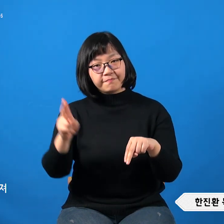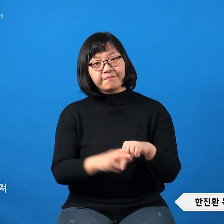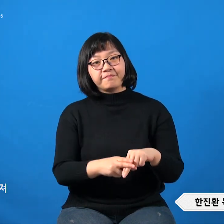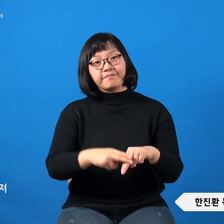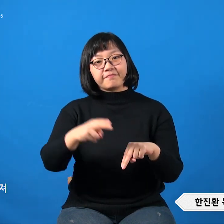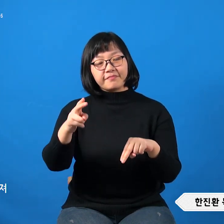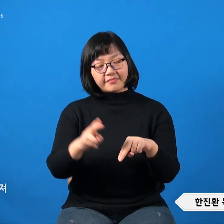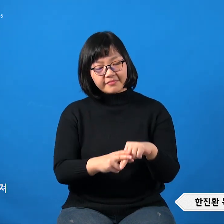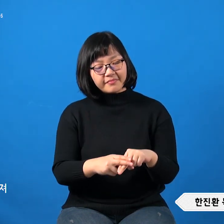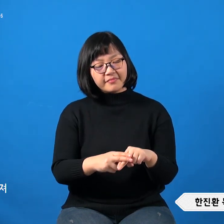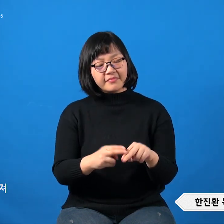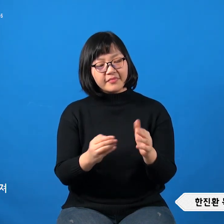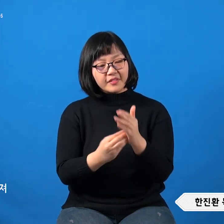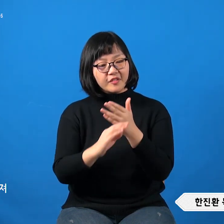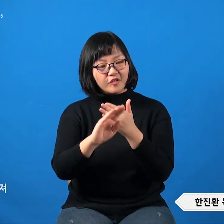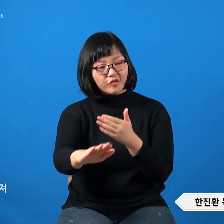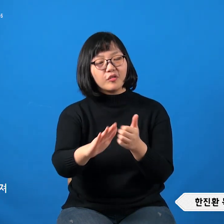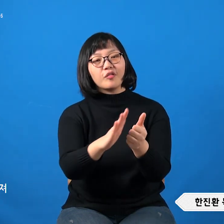때리시고